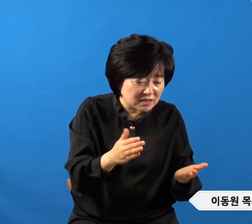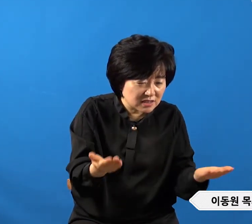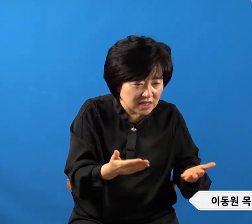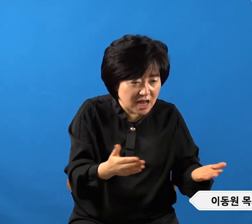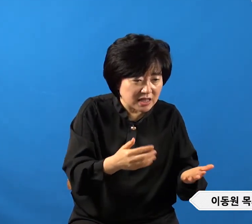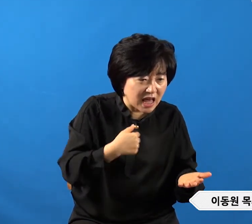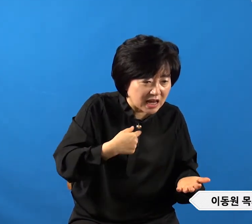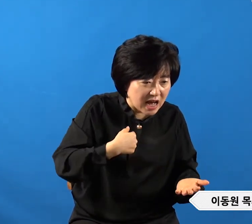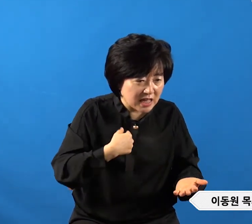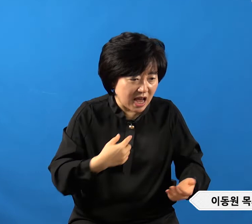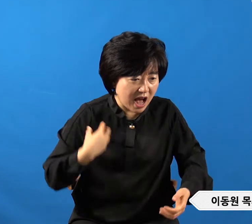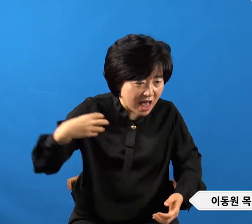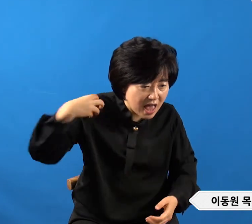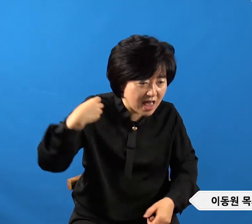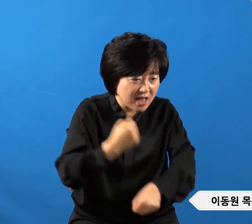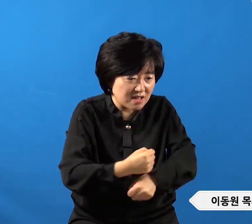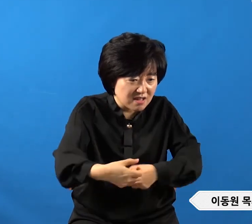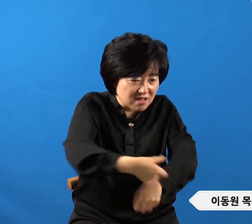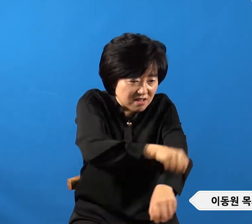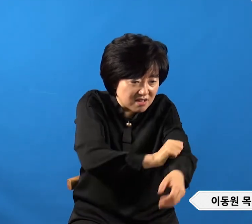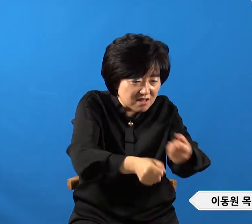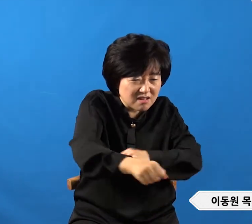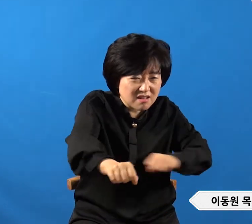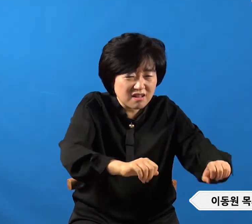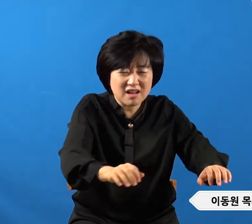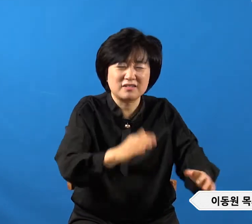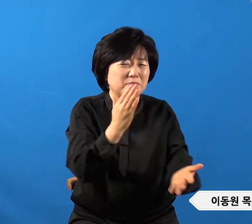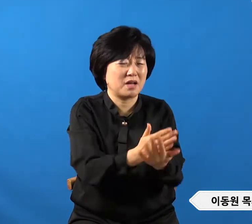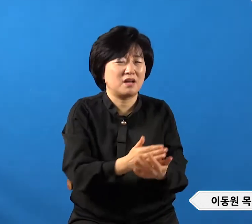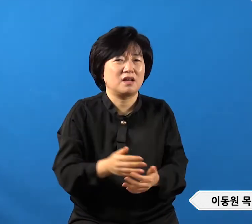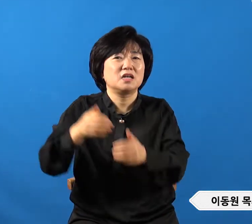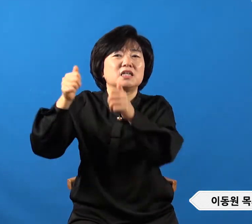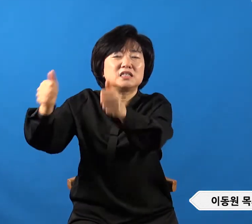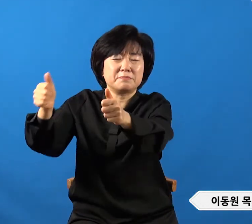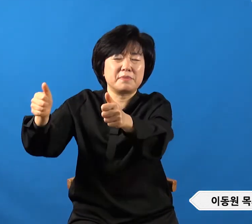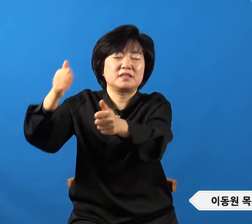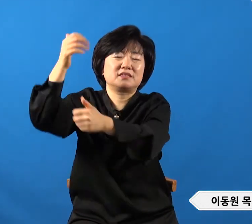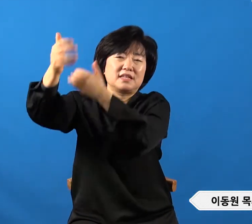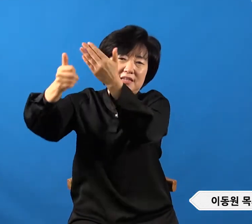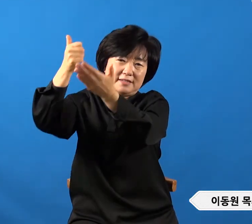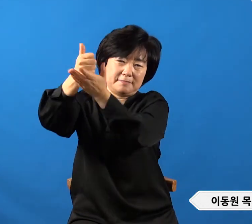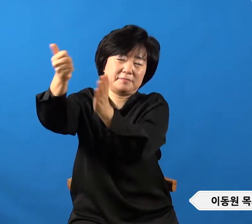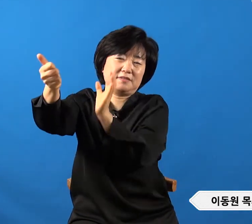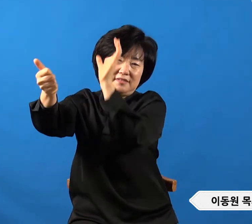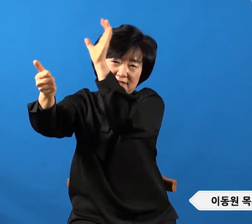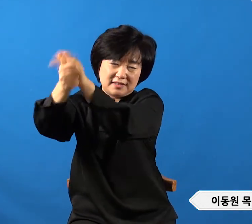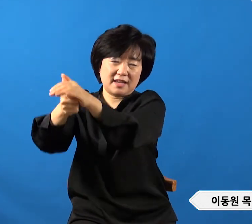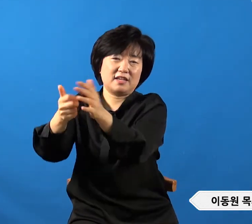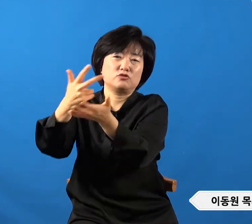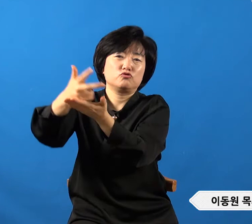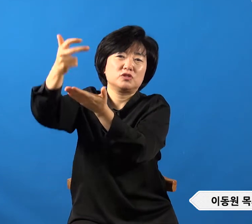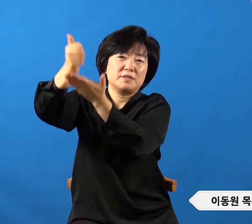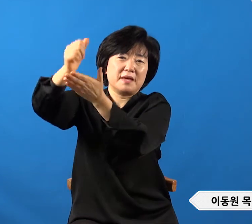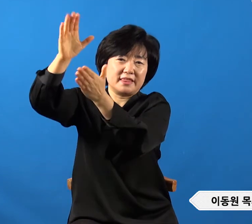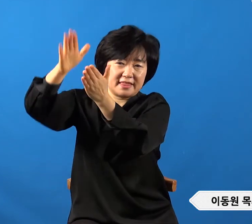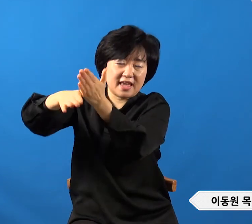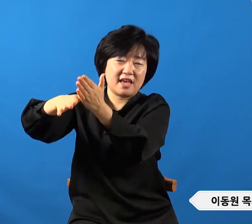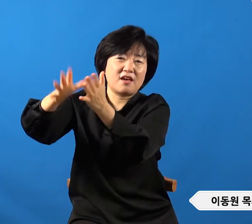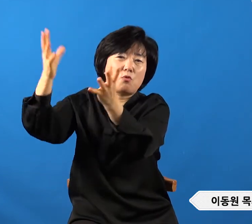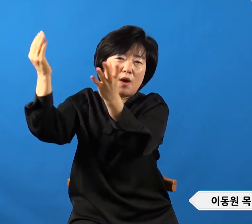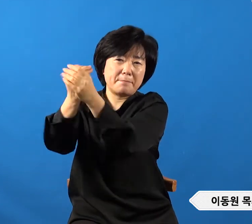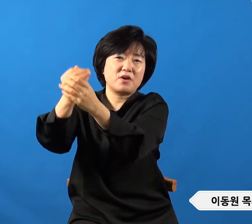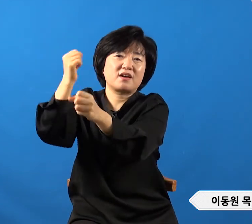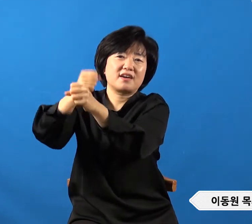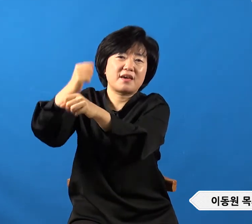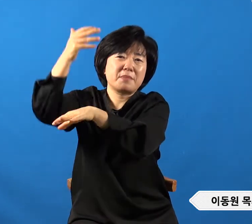시간 낭비를 할 필요가 없다는 것입니다. 심판은 그분의 때에 완벽하게 그분이 하실